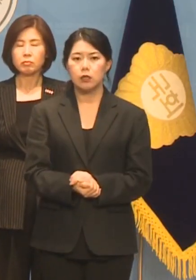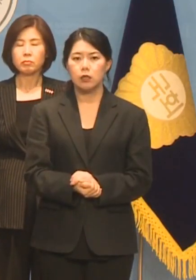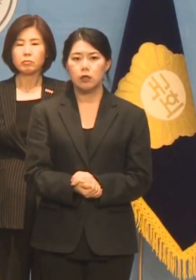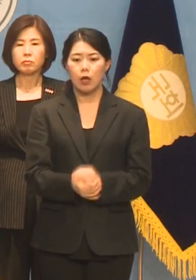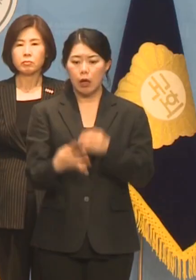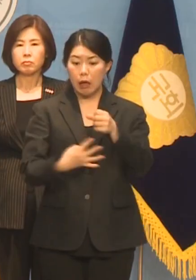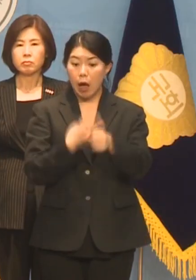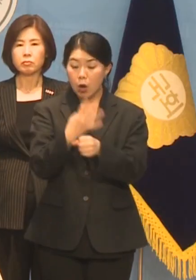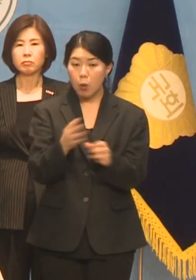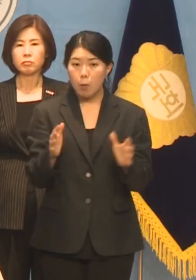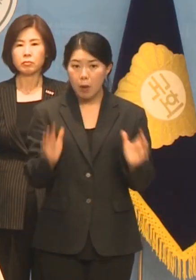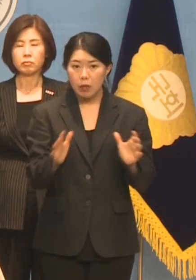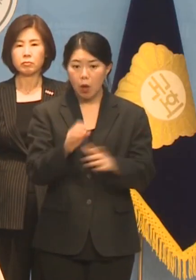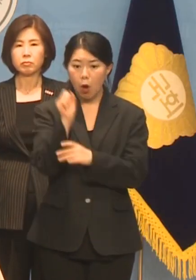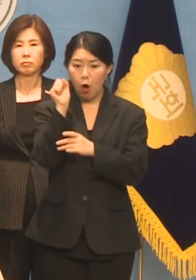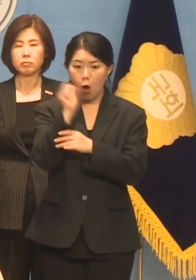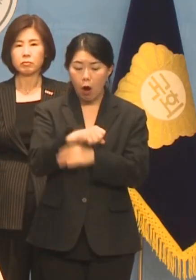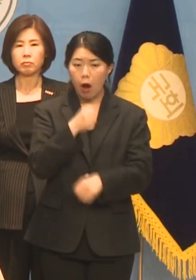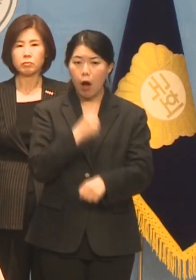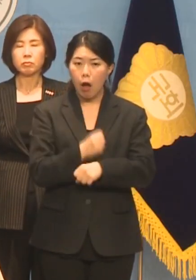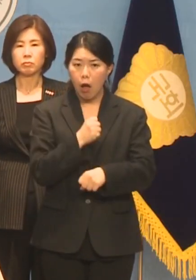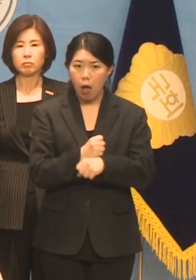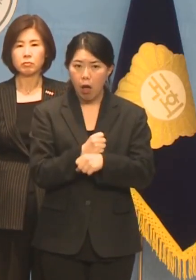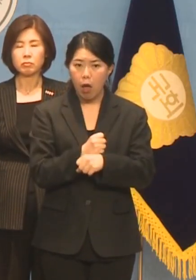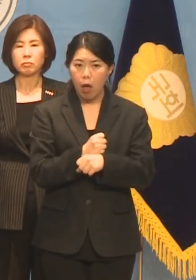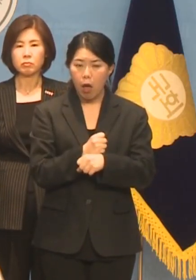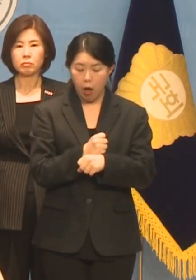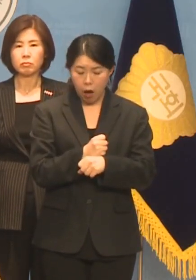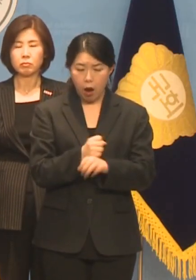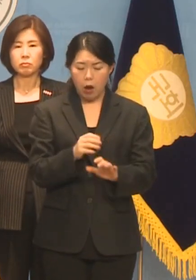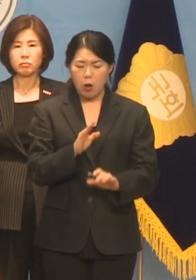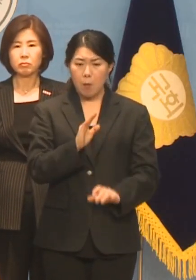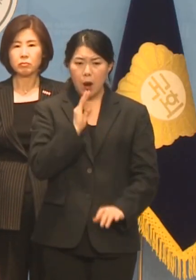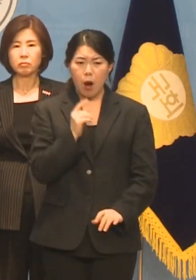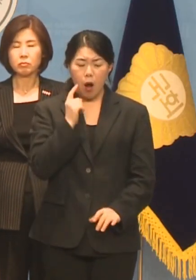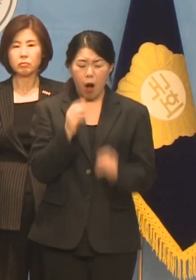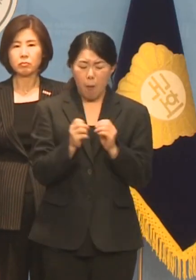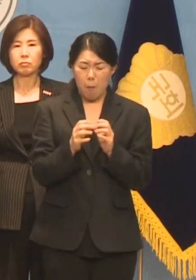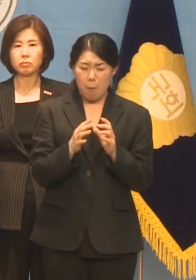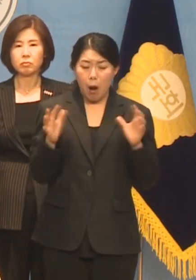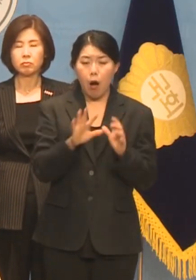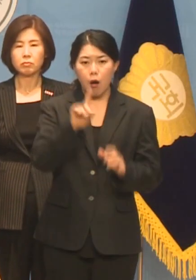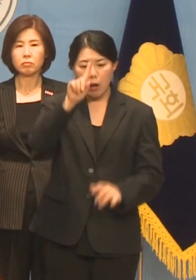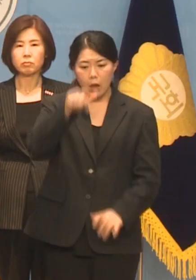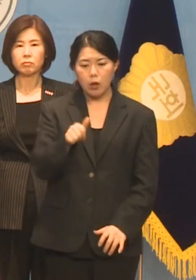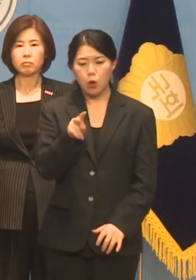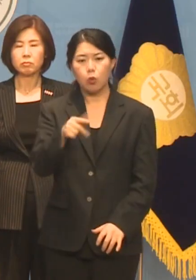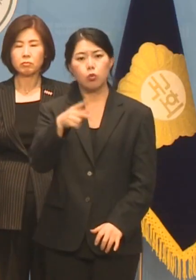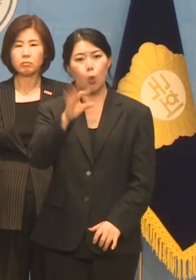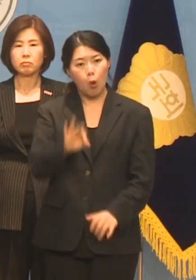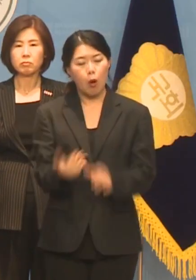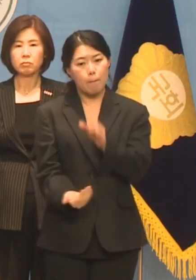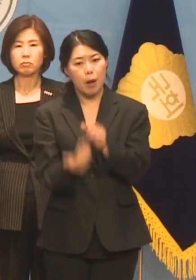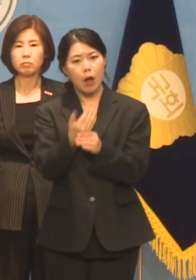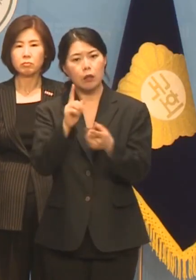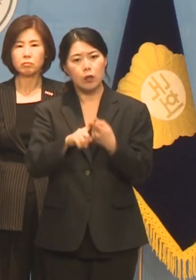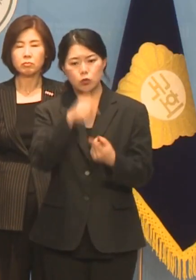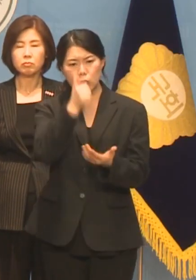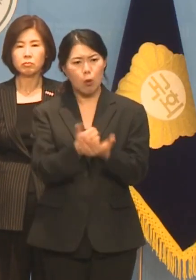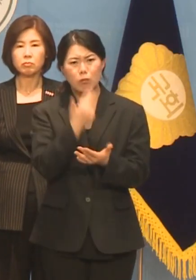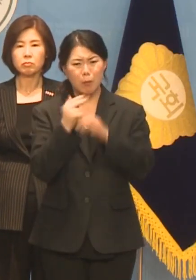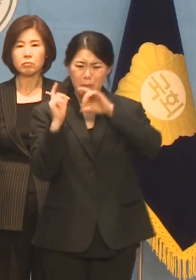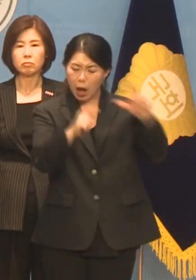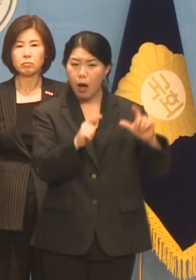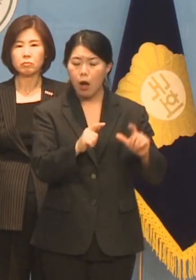4년 만에 준공 허가를 겨우 받은 희대의 뻥튀기 백현동 사건에 대해 면죄부를 주는